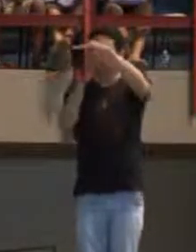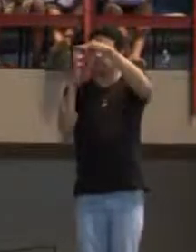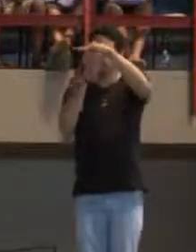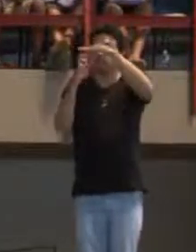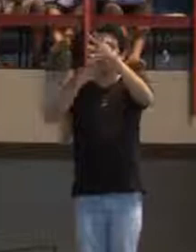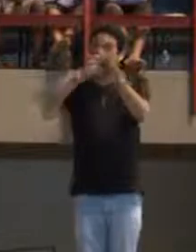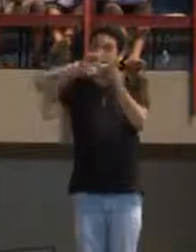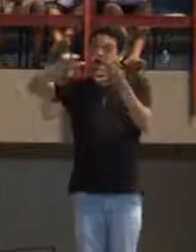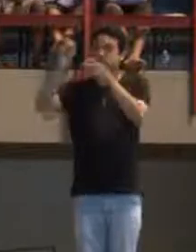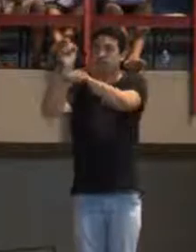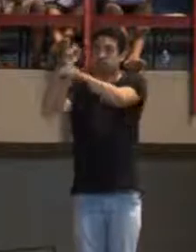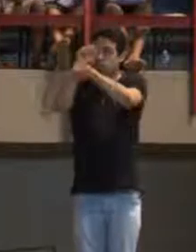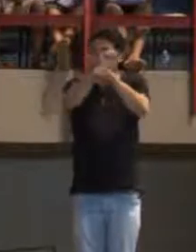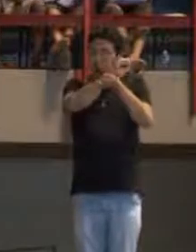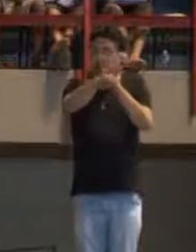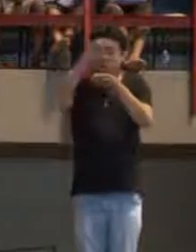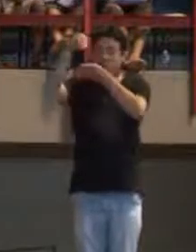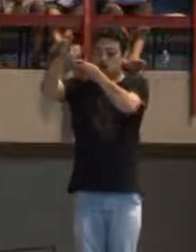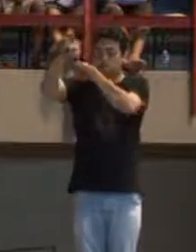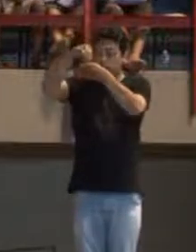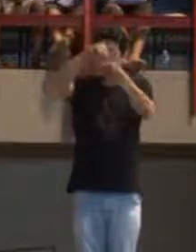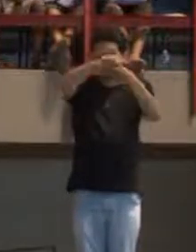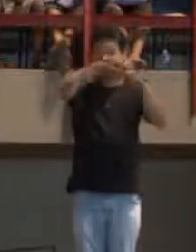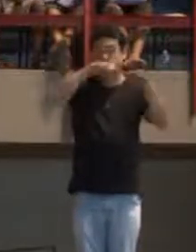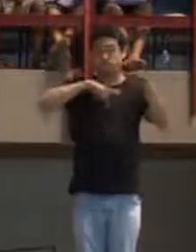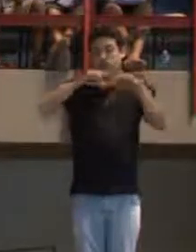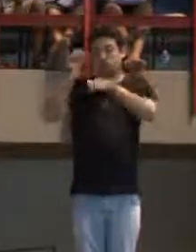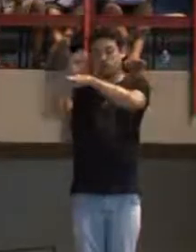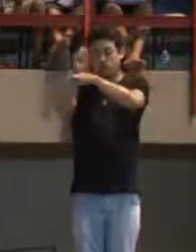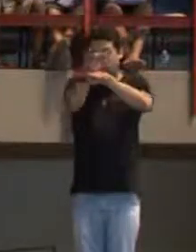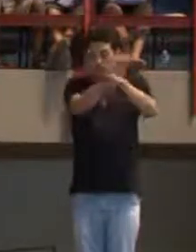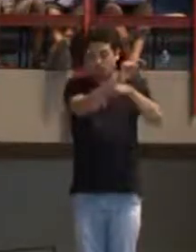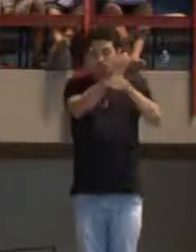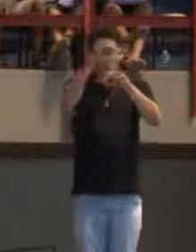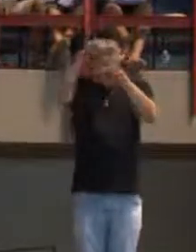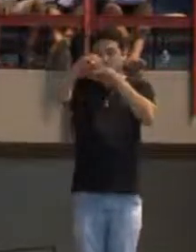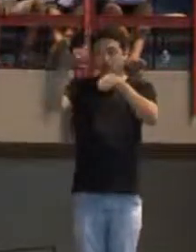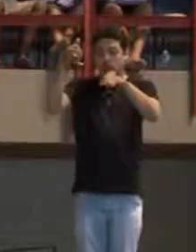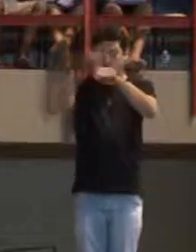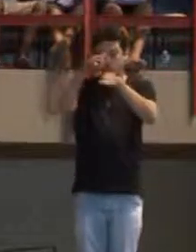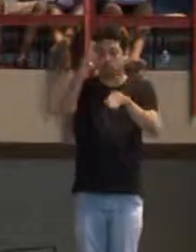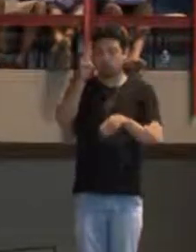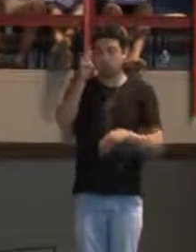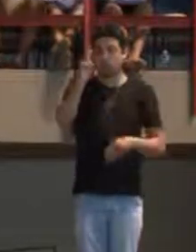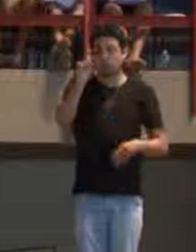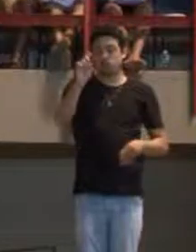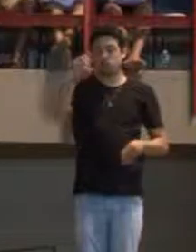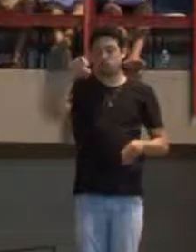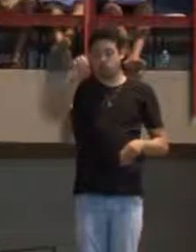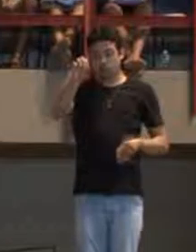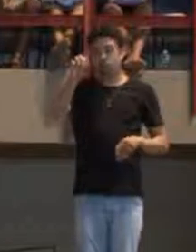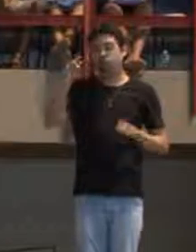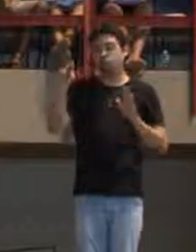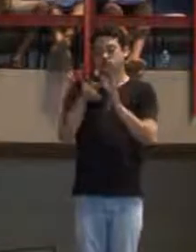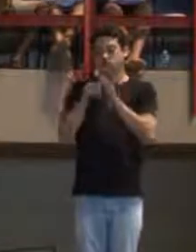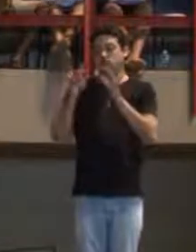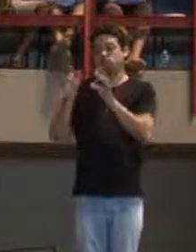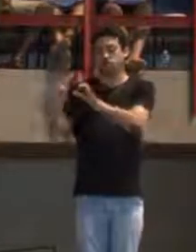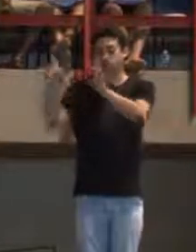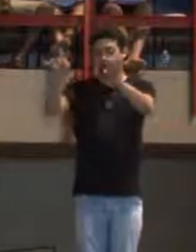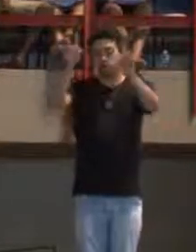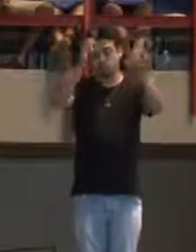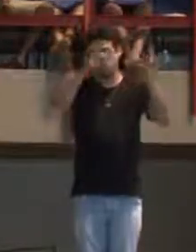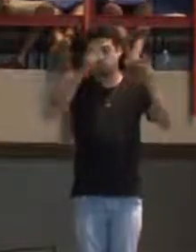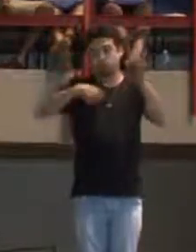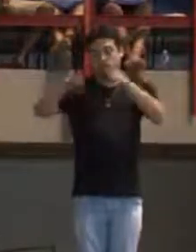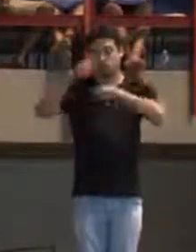a Honda, a BMW na Alemanha, todas essas indústrias automobilísticas já têm carros, já lançaram, já